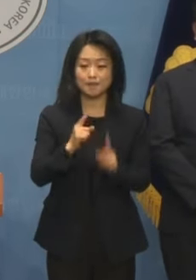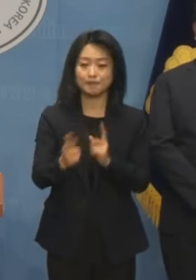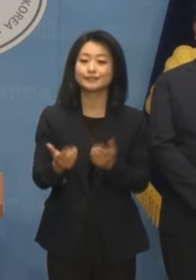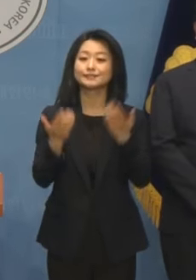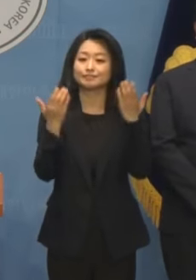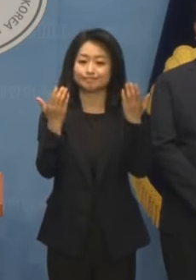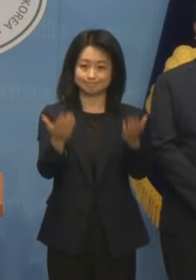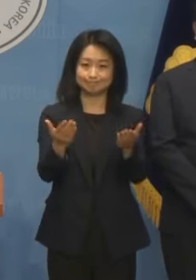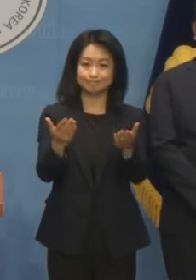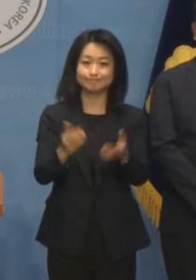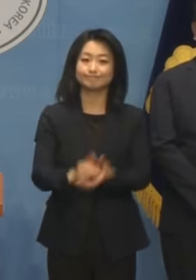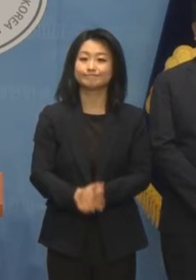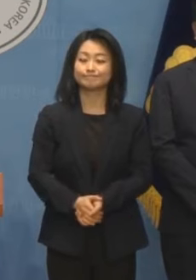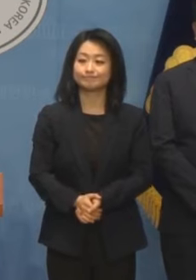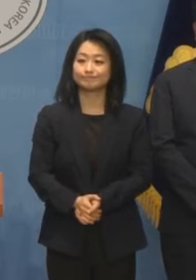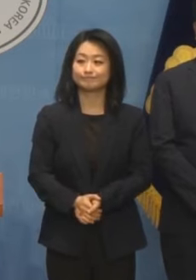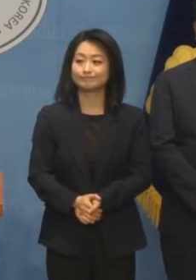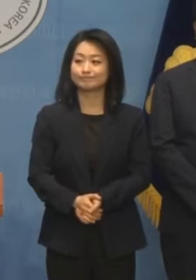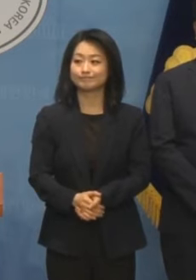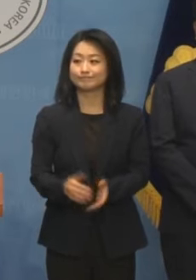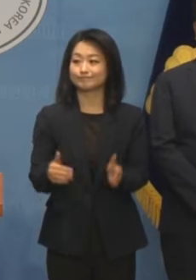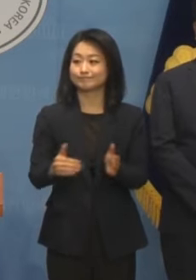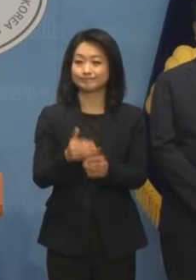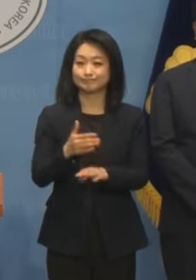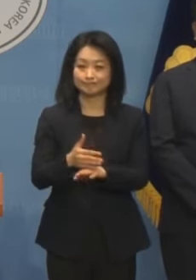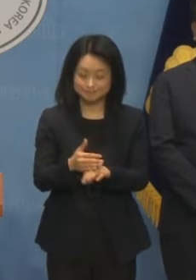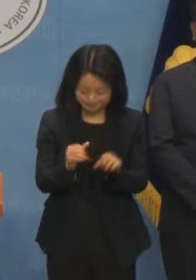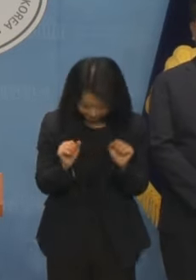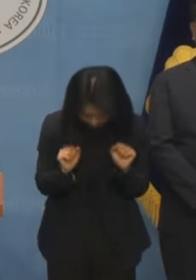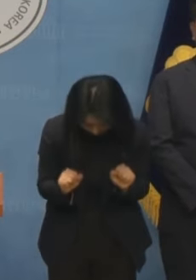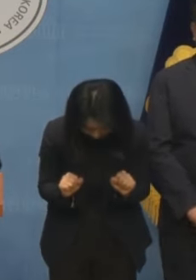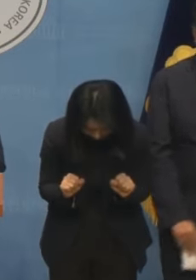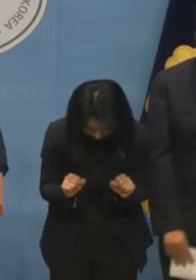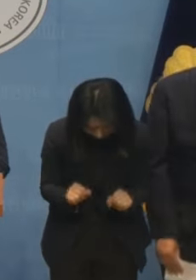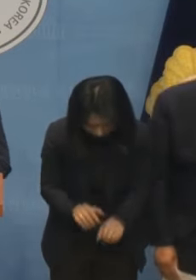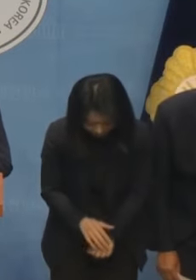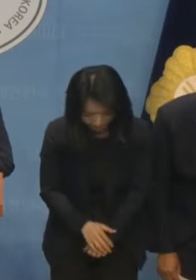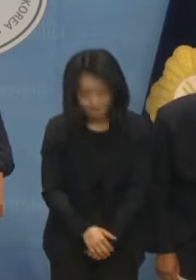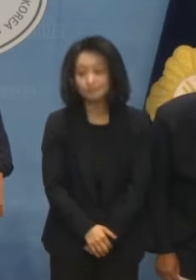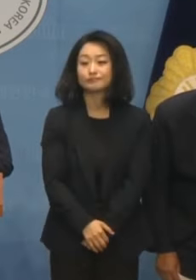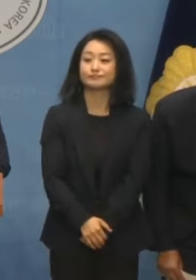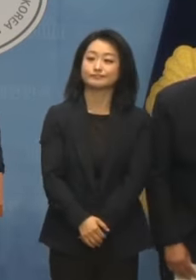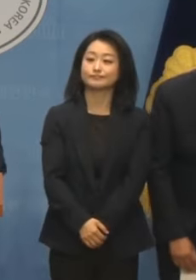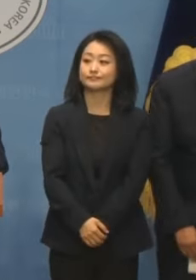점을 말씀드립니다. 이상입니다. 네,